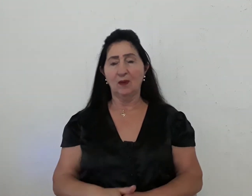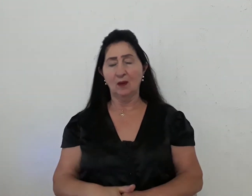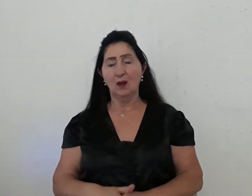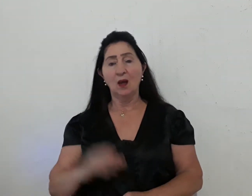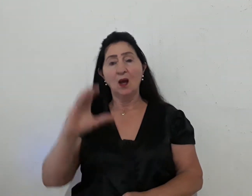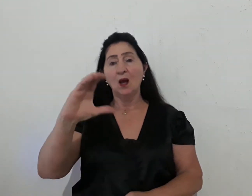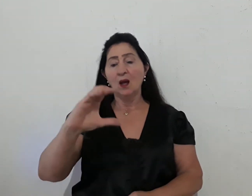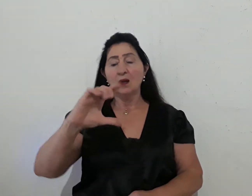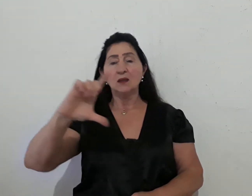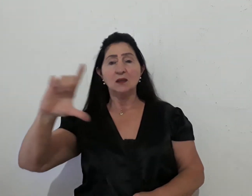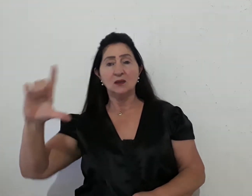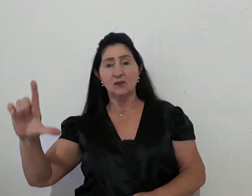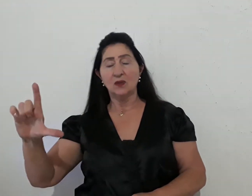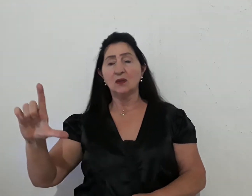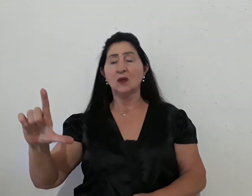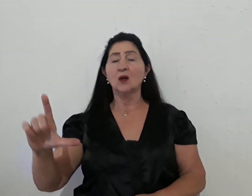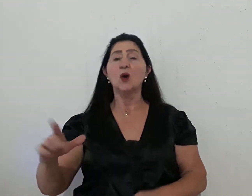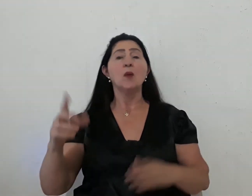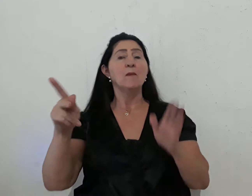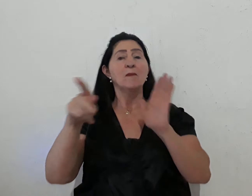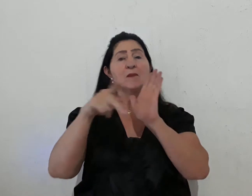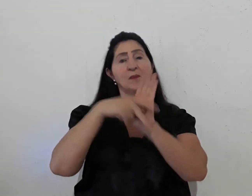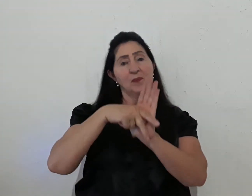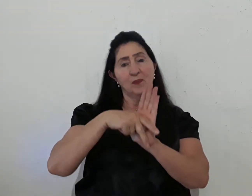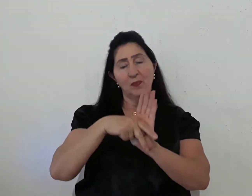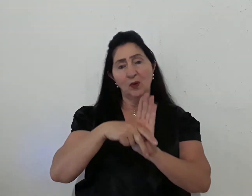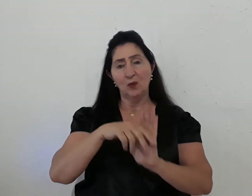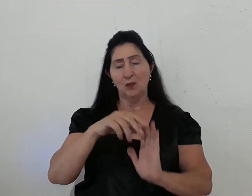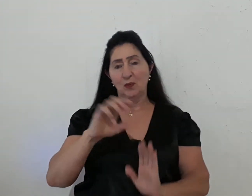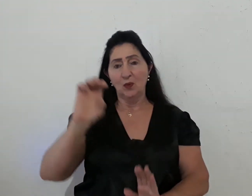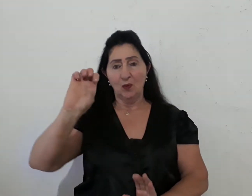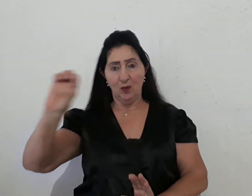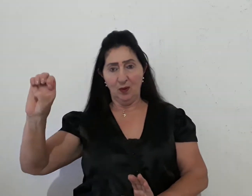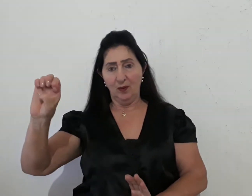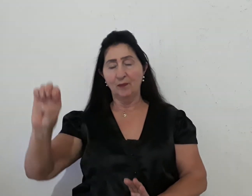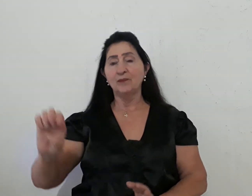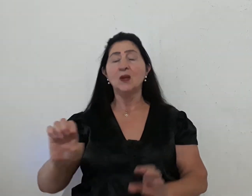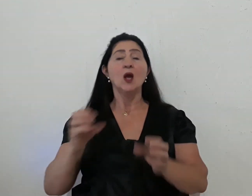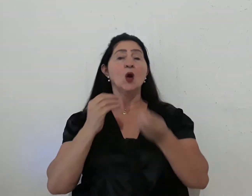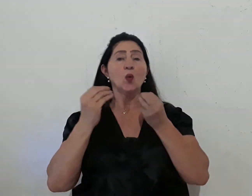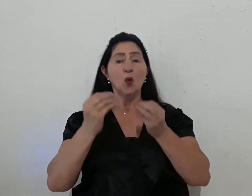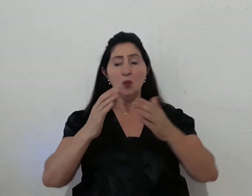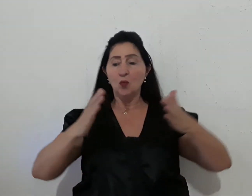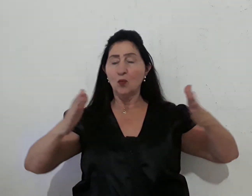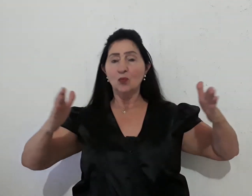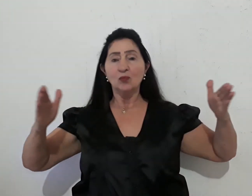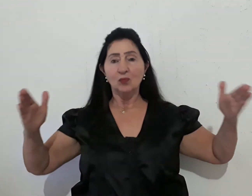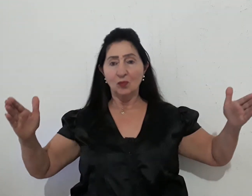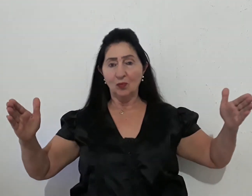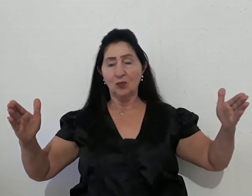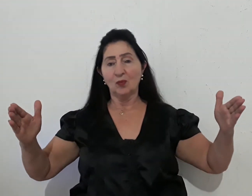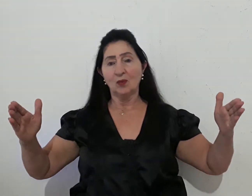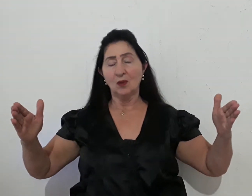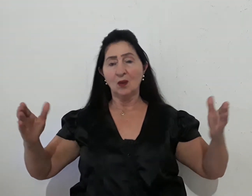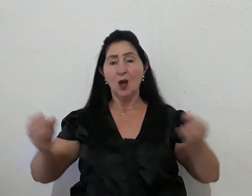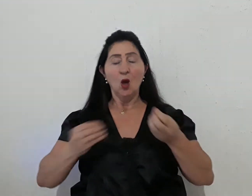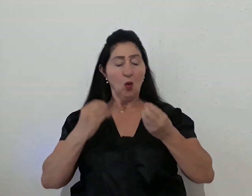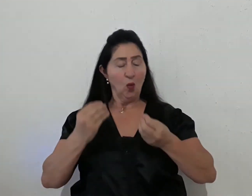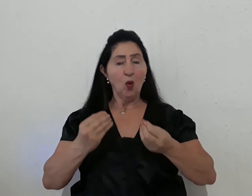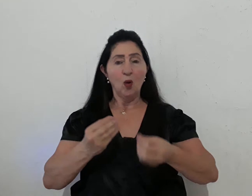Classificador específico é aquele que especifica o tamanho, a forma de uma parte do corpo,